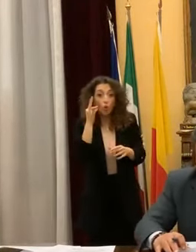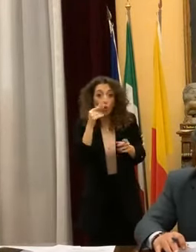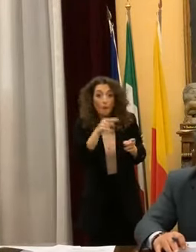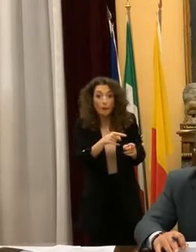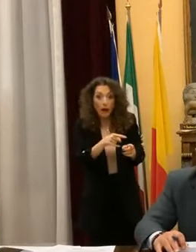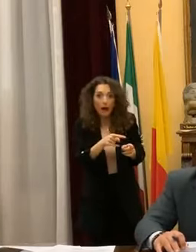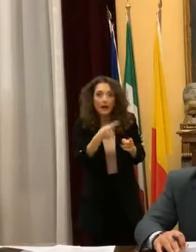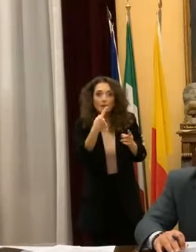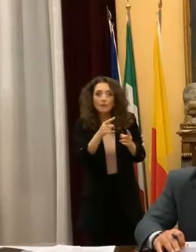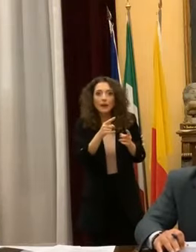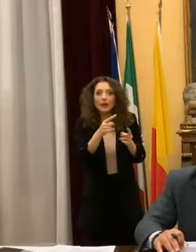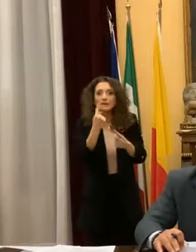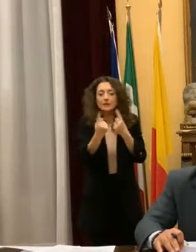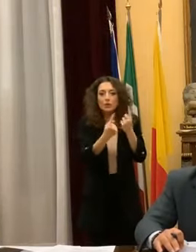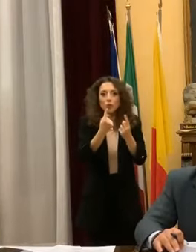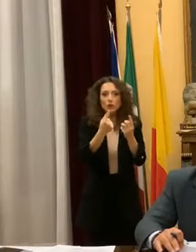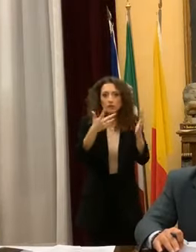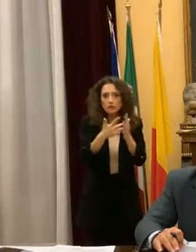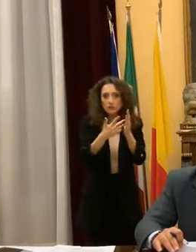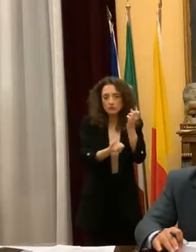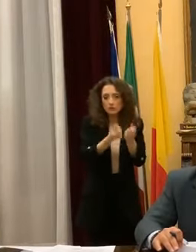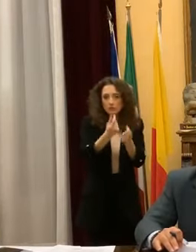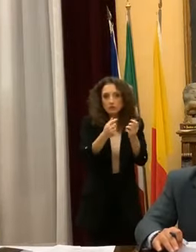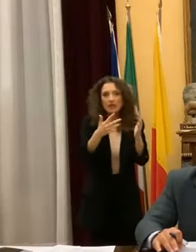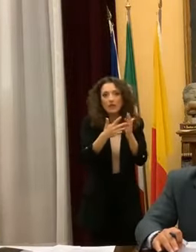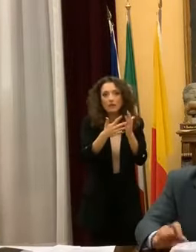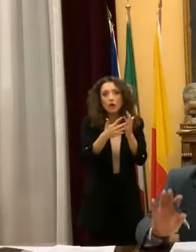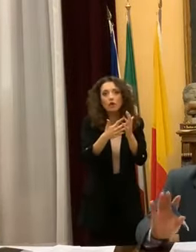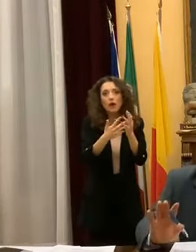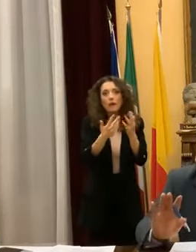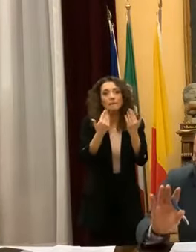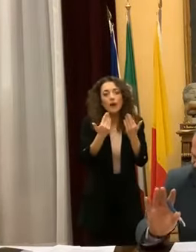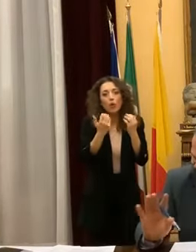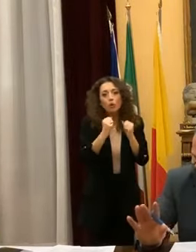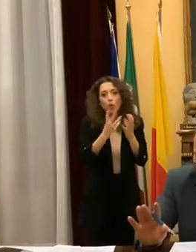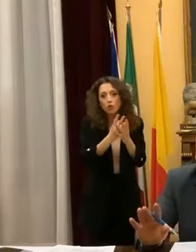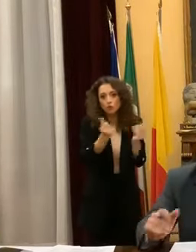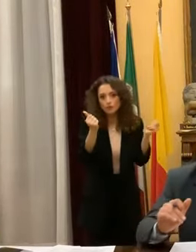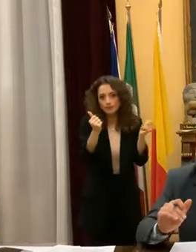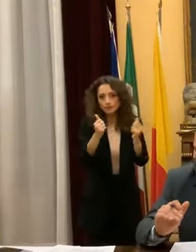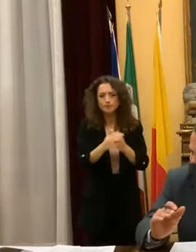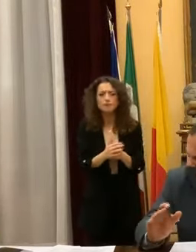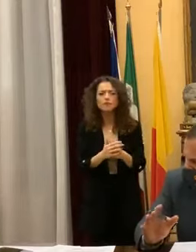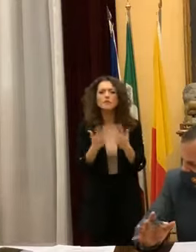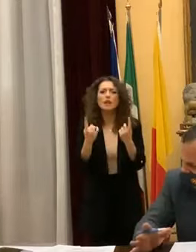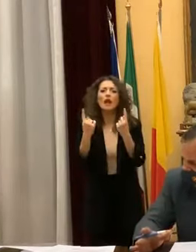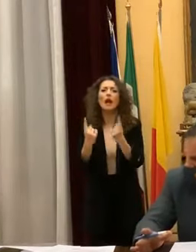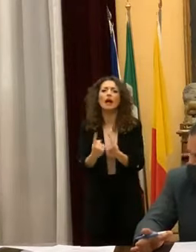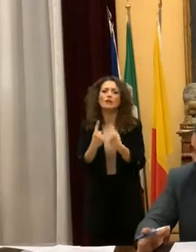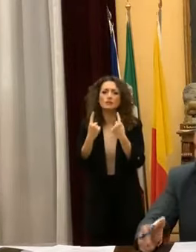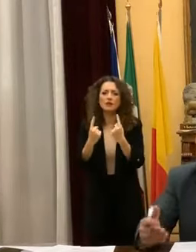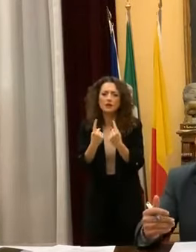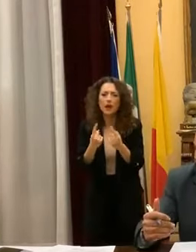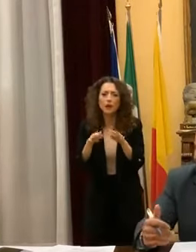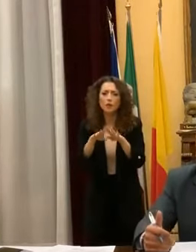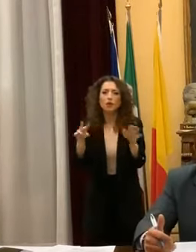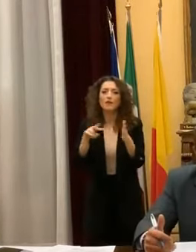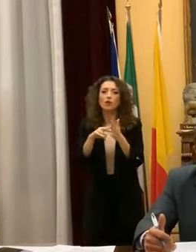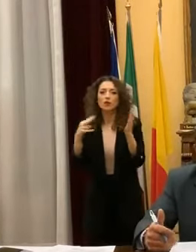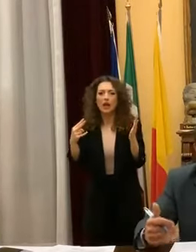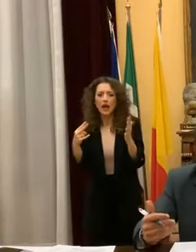questioni che non sono state risolte in questo periodo. E abbiamo aspettato, abbiamo fatto i primi tavoli tecnici convocati